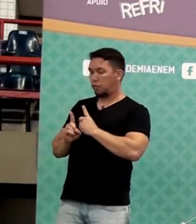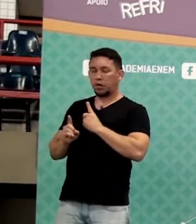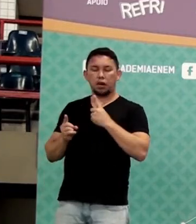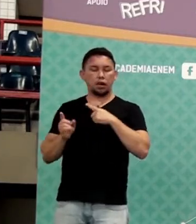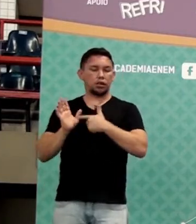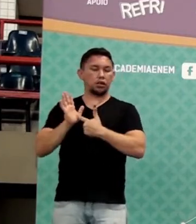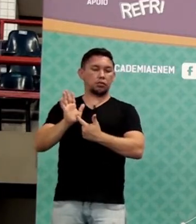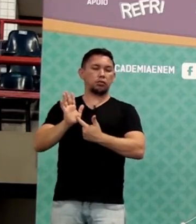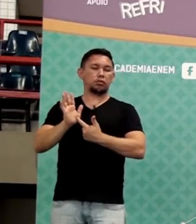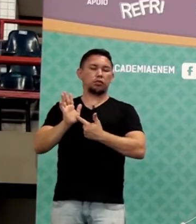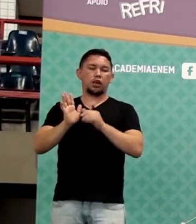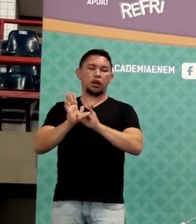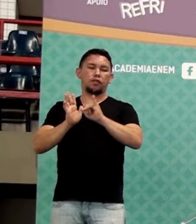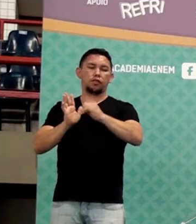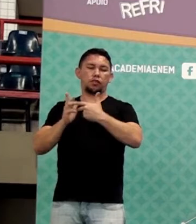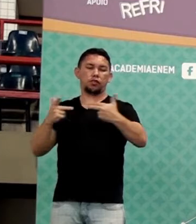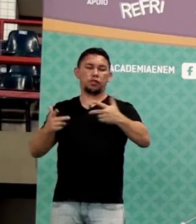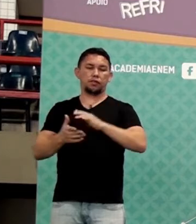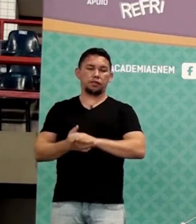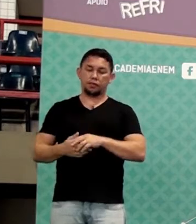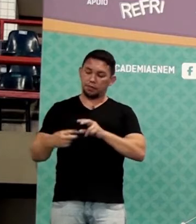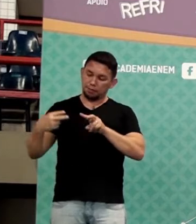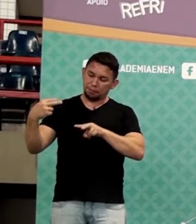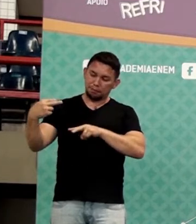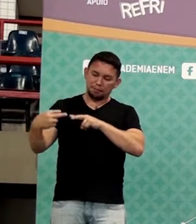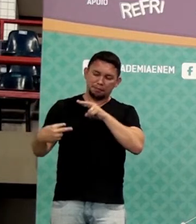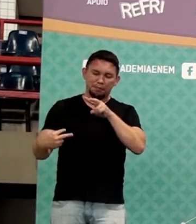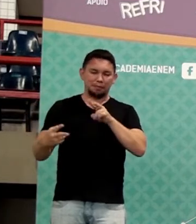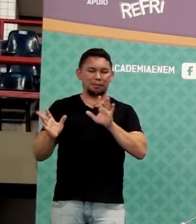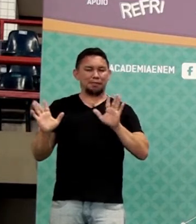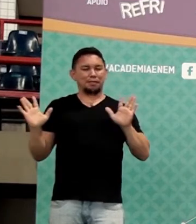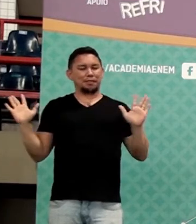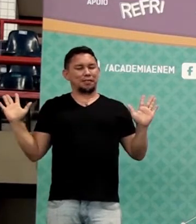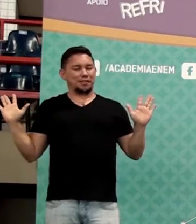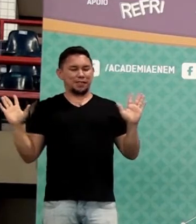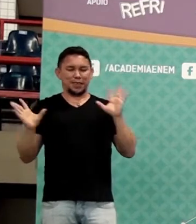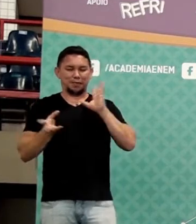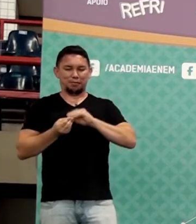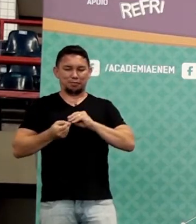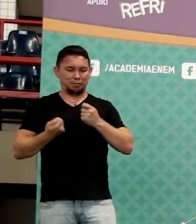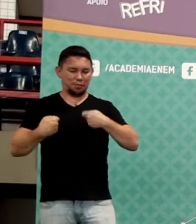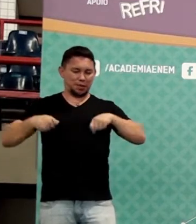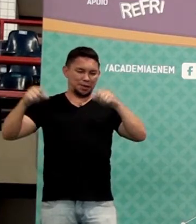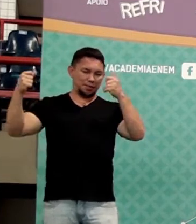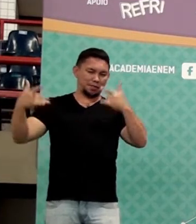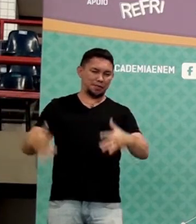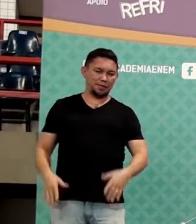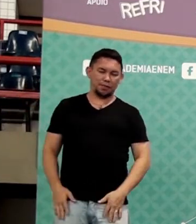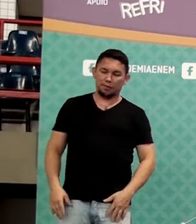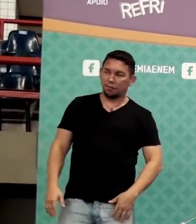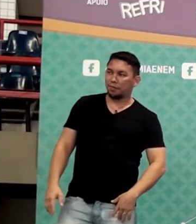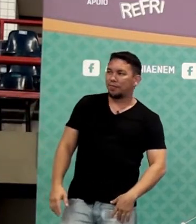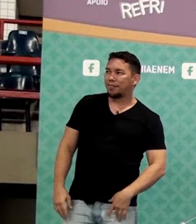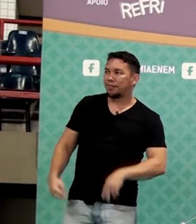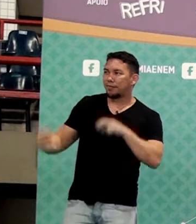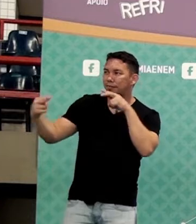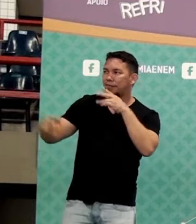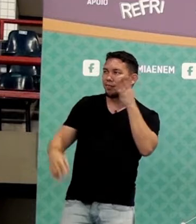alguma coisa. Na paquera, então, nem precisa dizer nada. Você olha e já entende